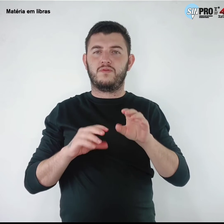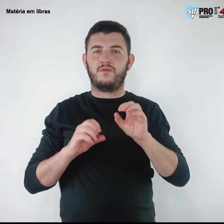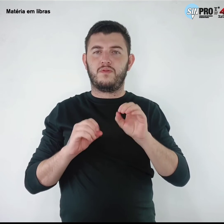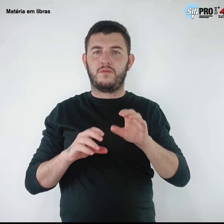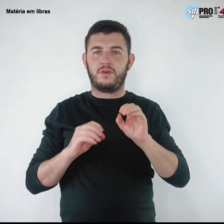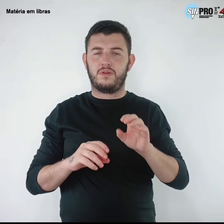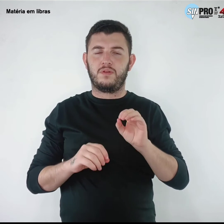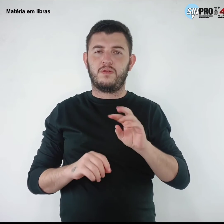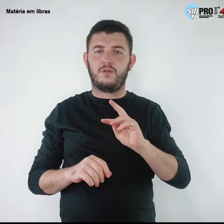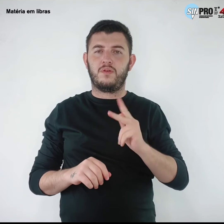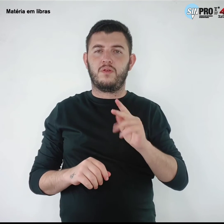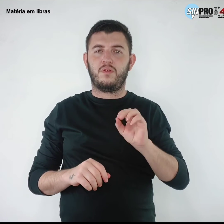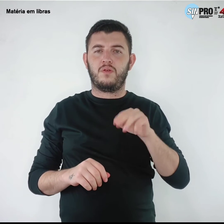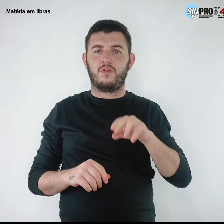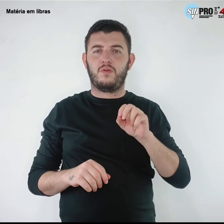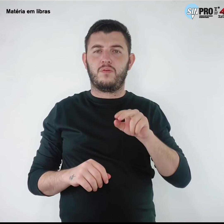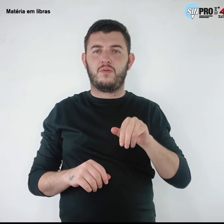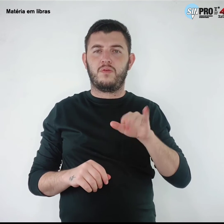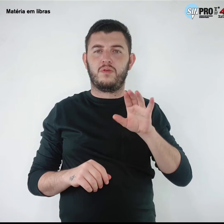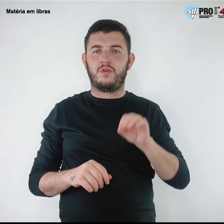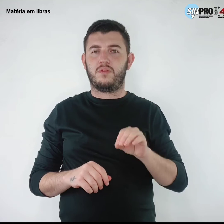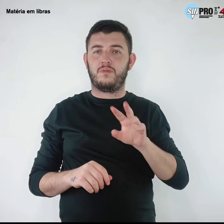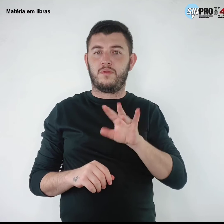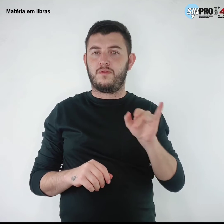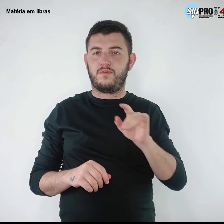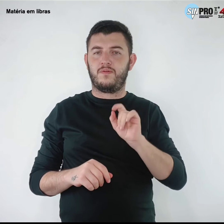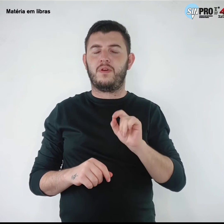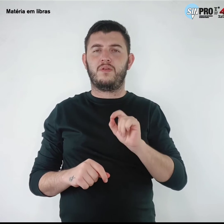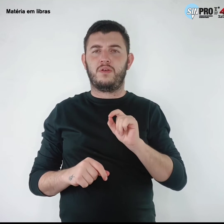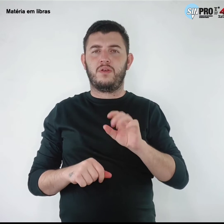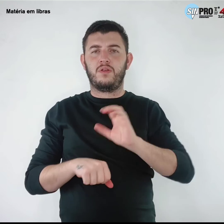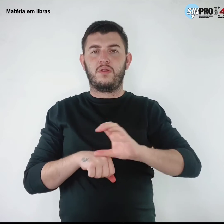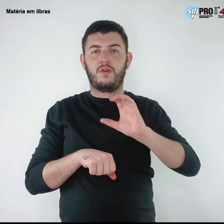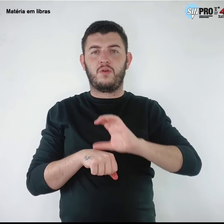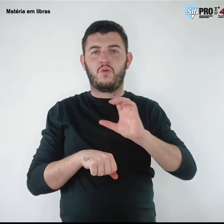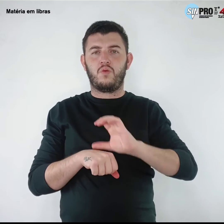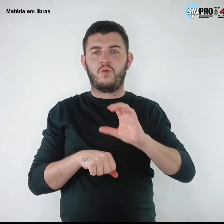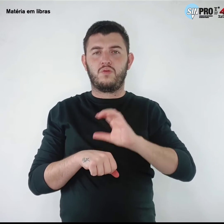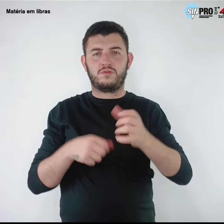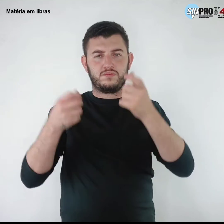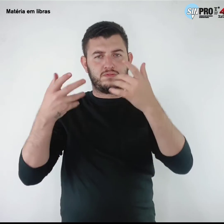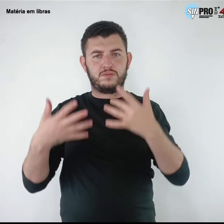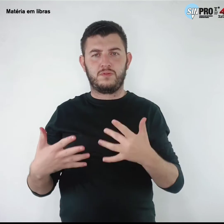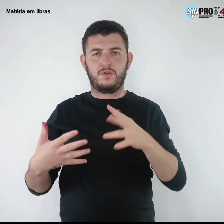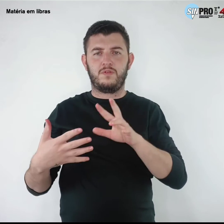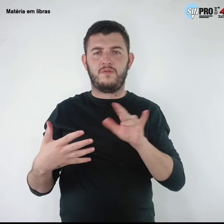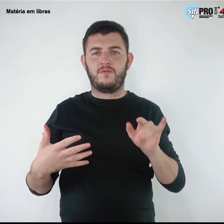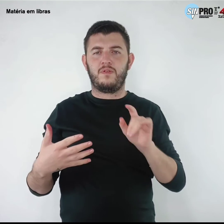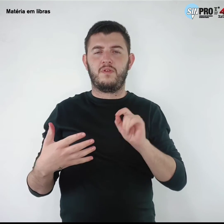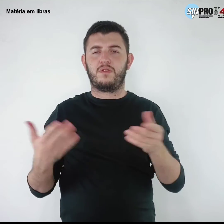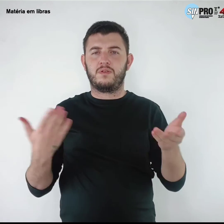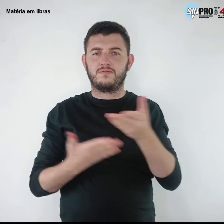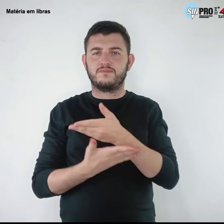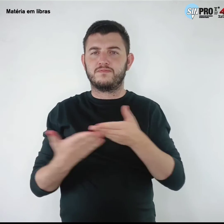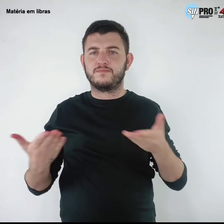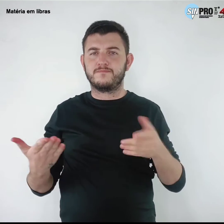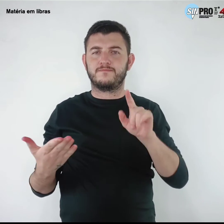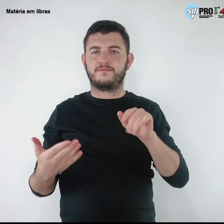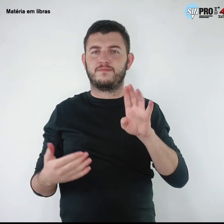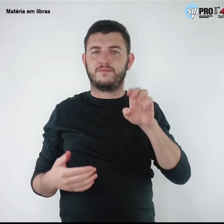homônimo. A atividade abordará de forma transversal as questões do bem viver